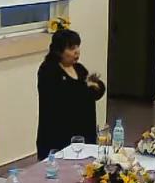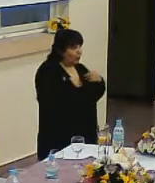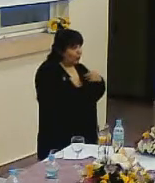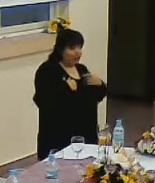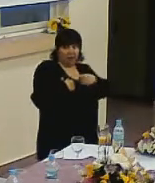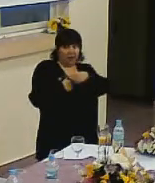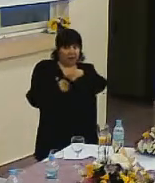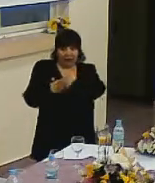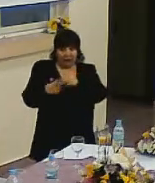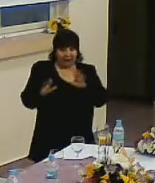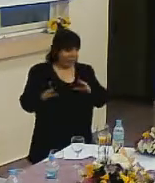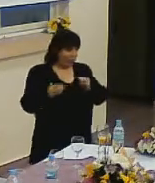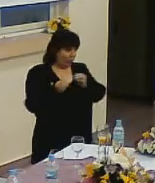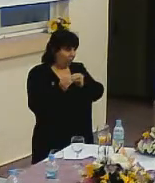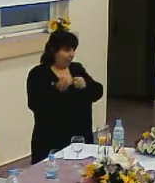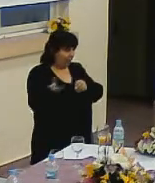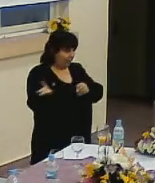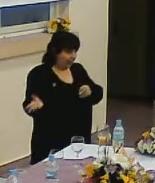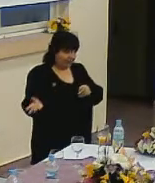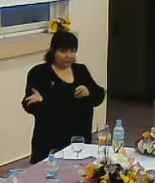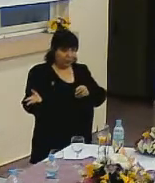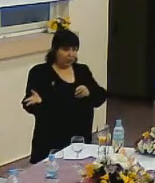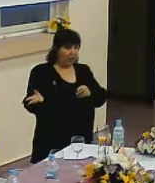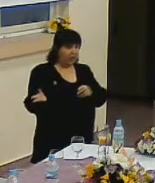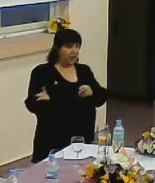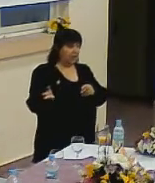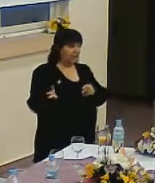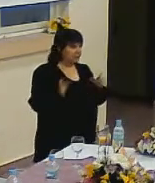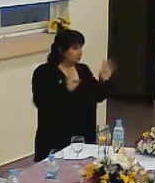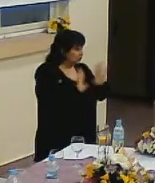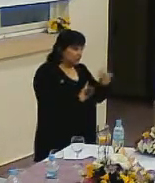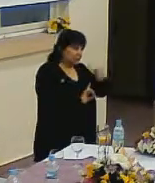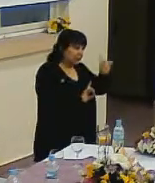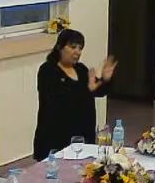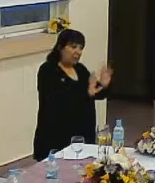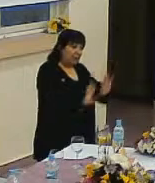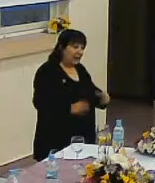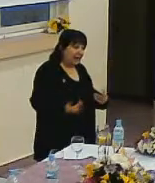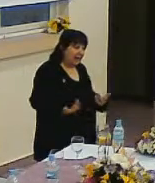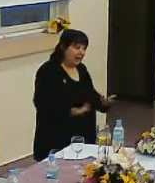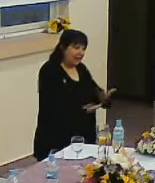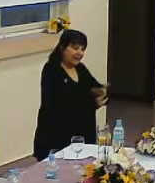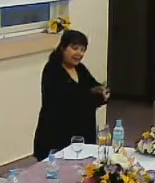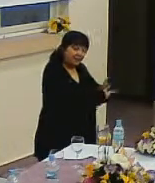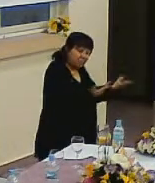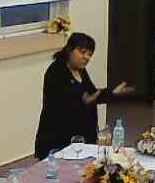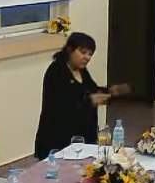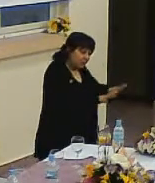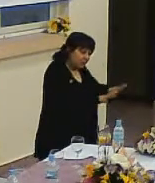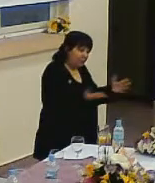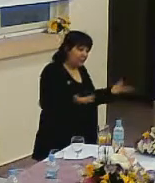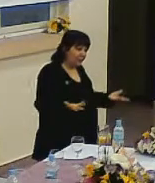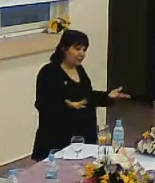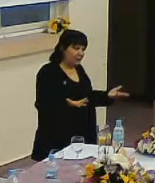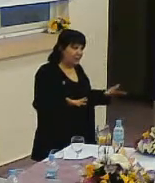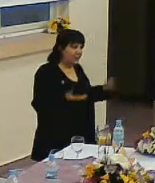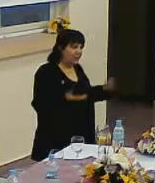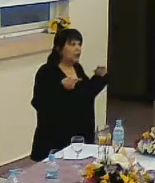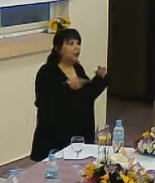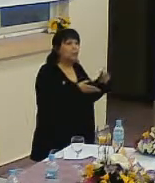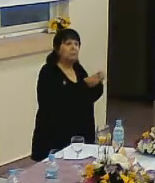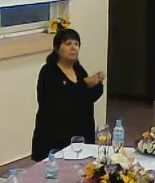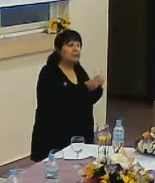de nosotras, ninguna de las acá presentes está preparada para hacer lo que hacemos. Este es un camino